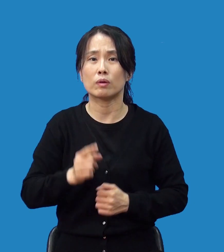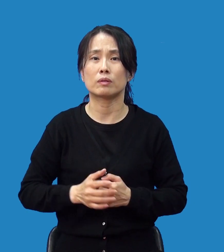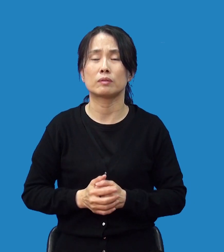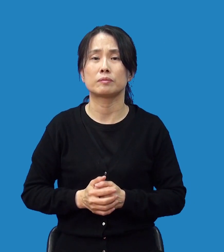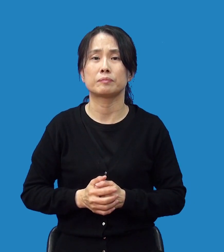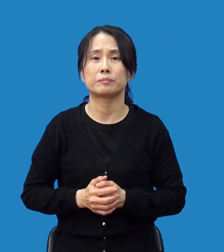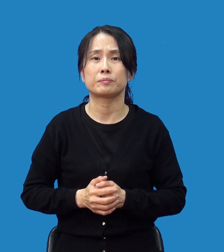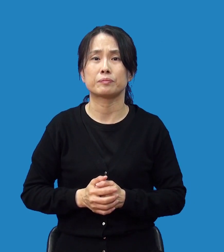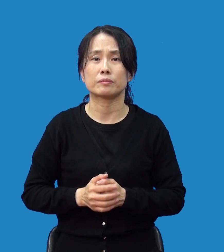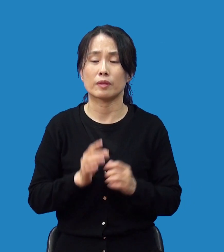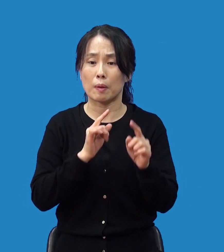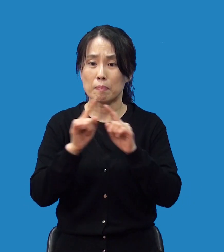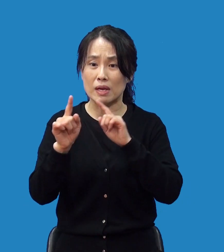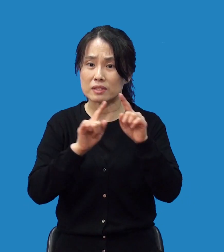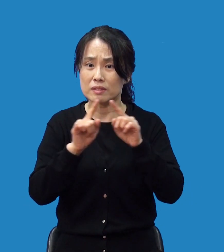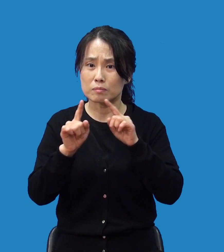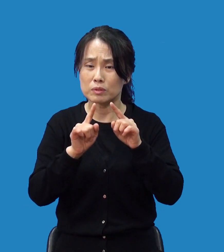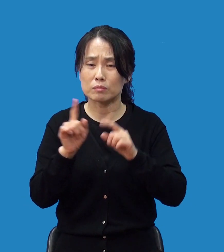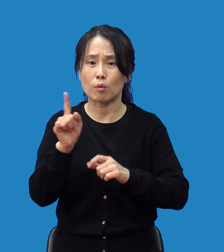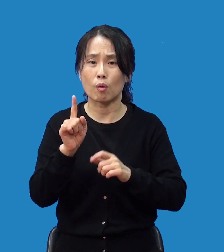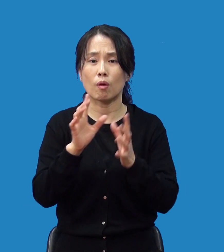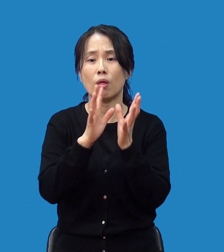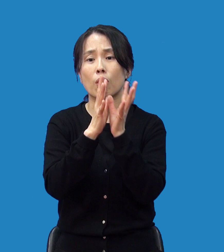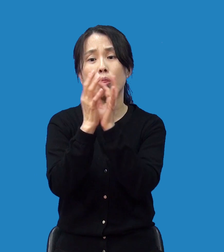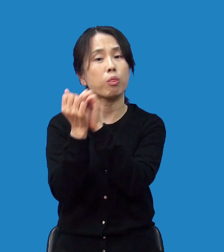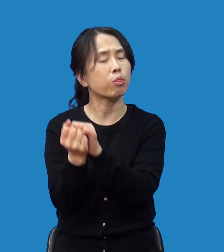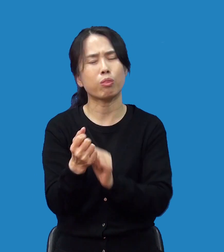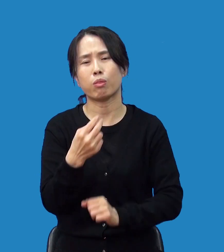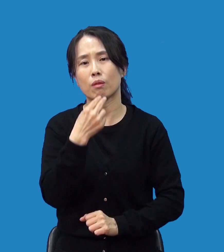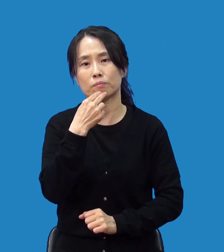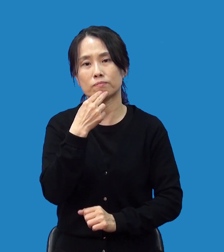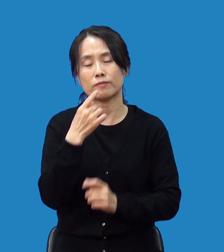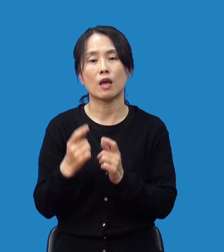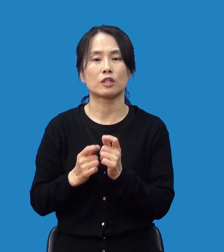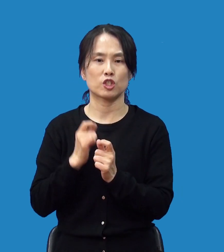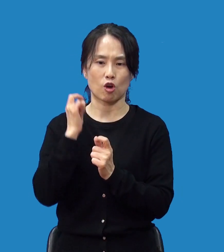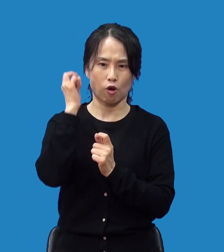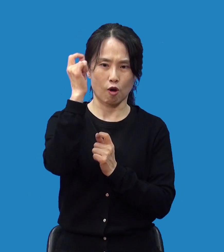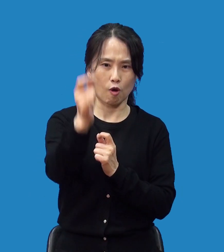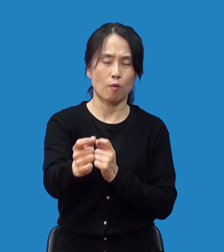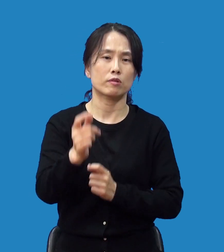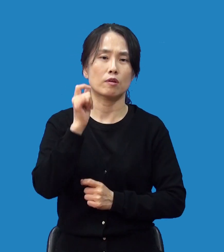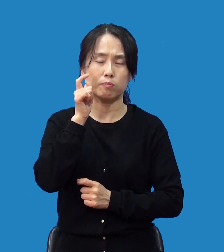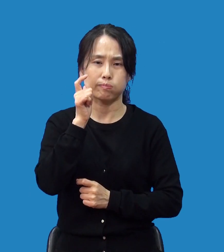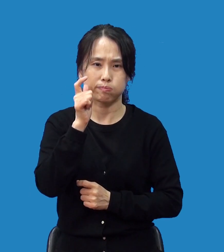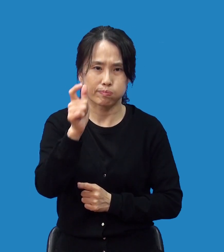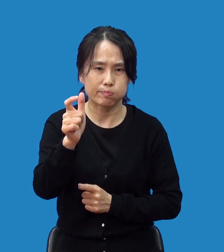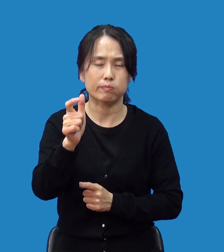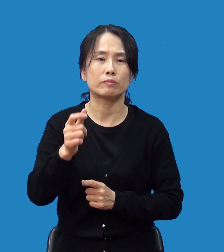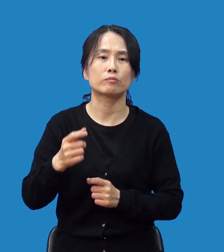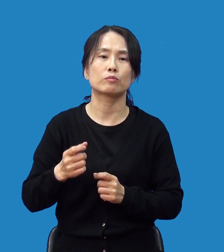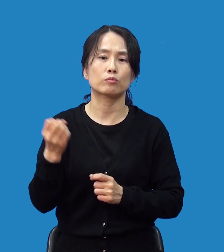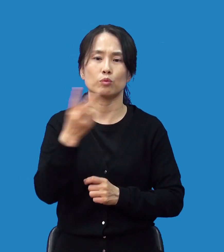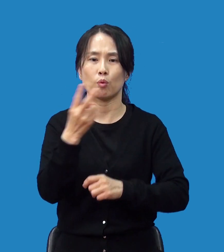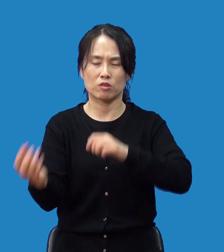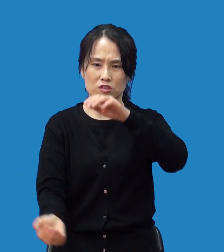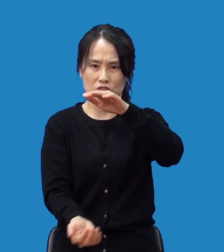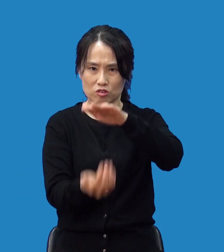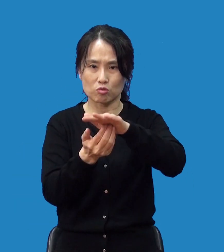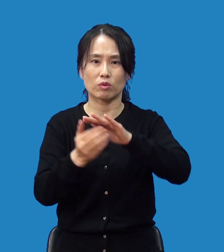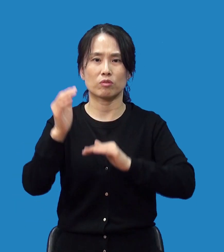깃든 하나님의 말씀은 시들지 않습니다. 영원합니다. 성취됩니다.